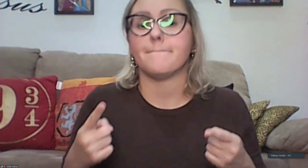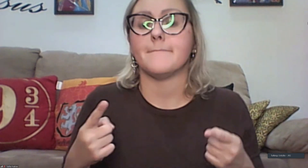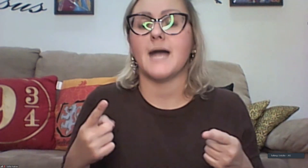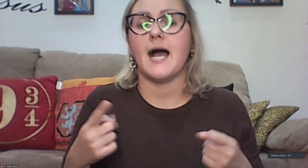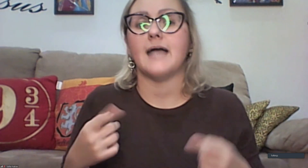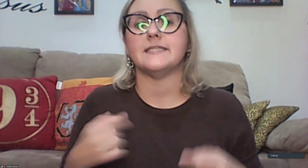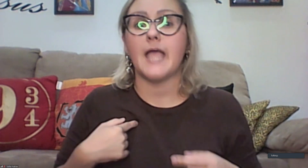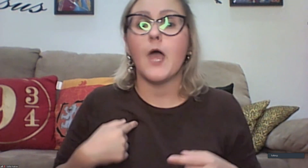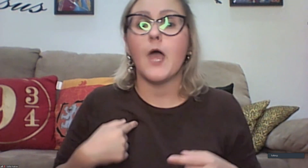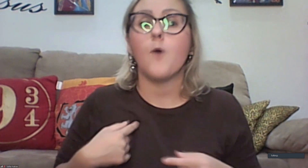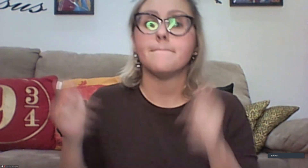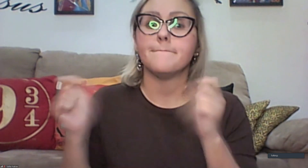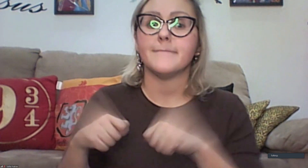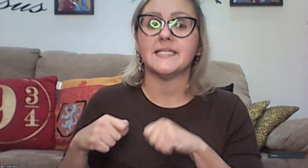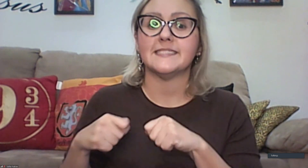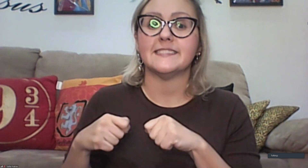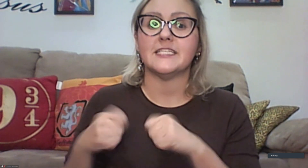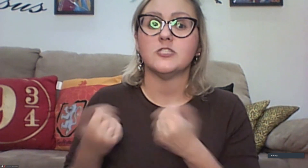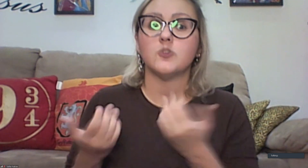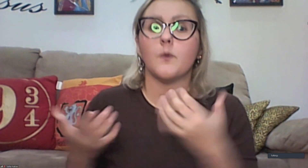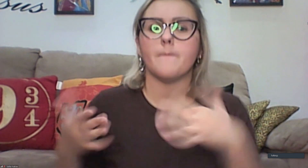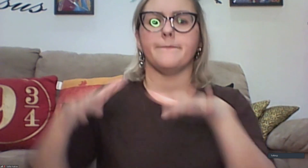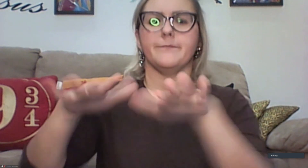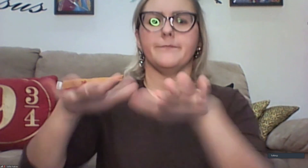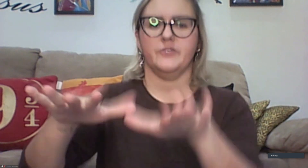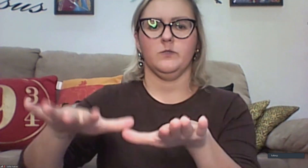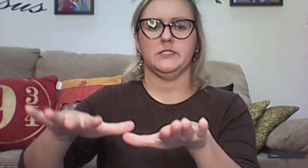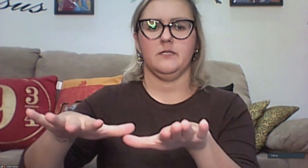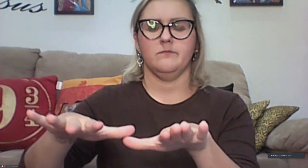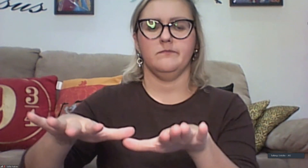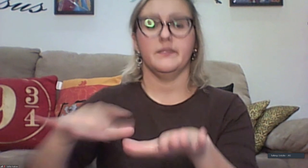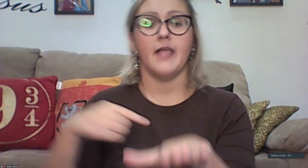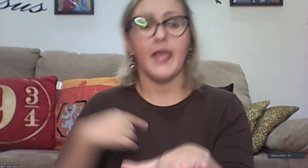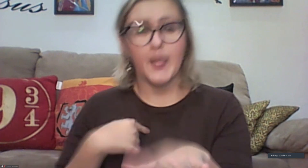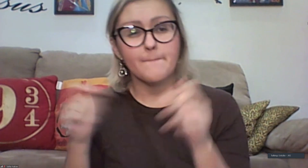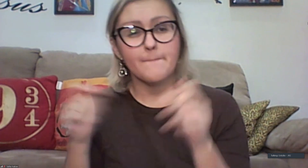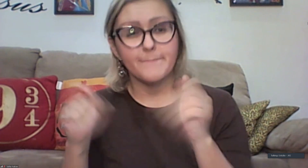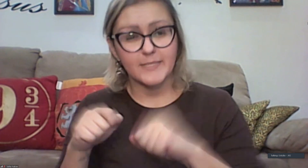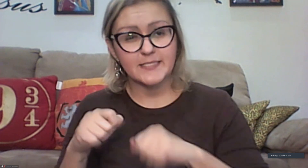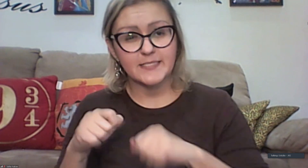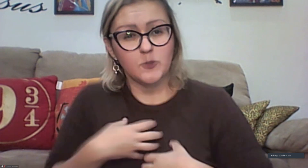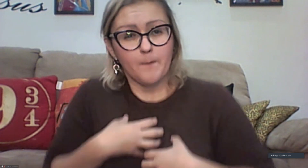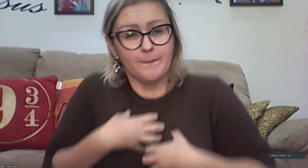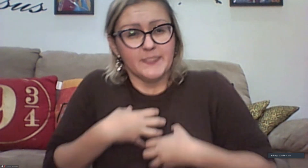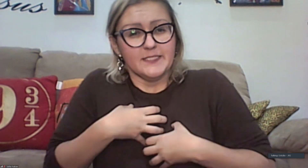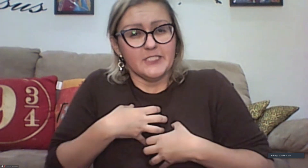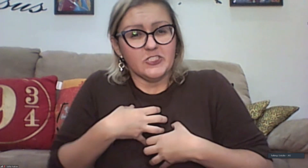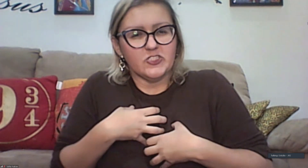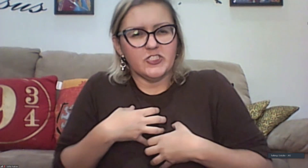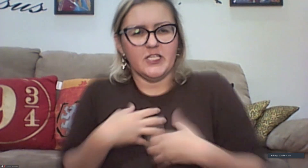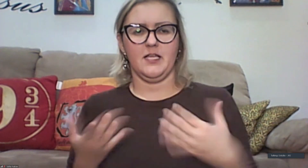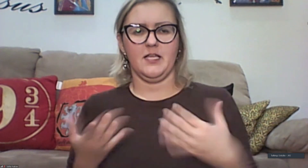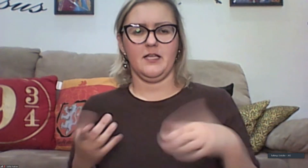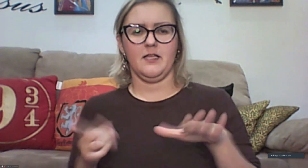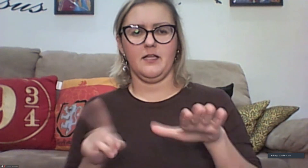verdade. Mas a inclusão é necessária. Eu preciso sentir